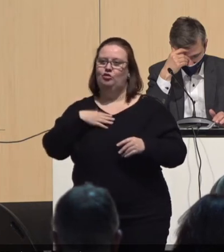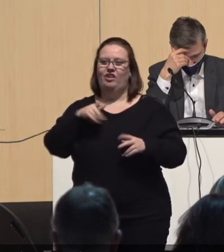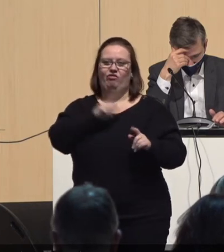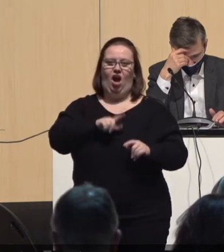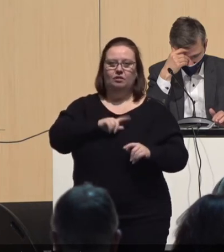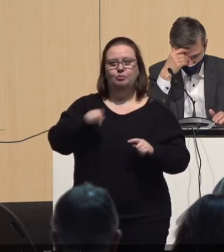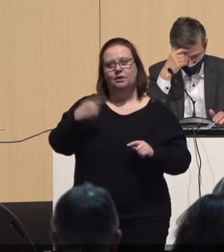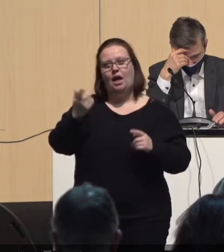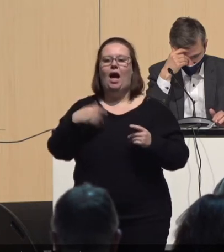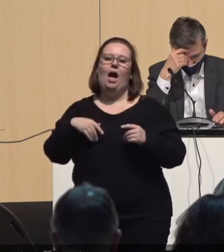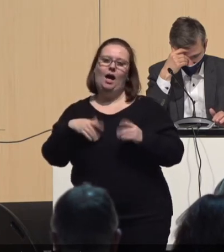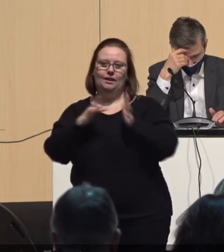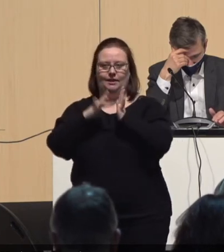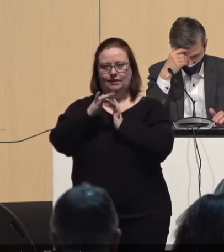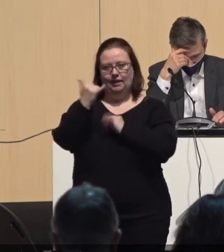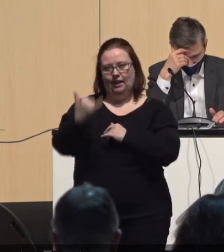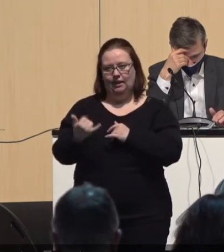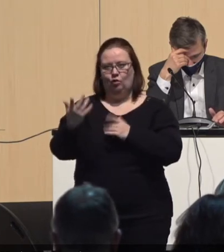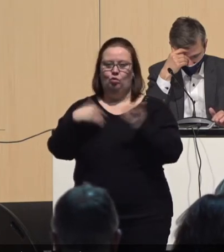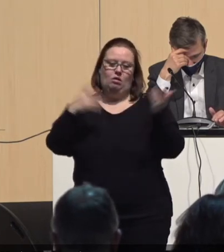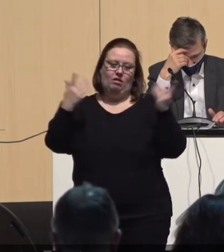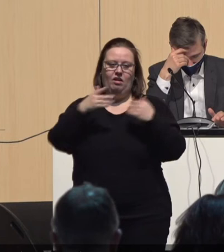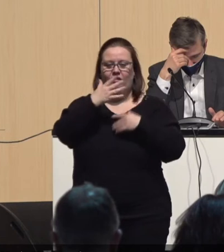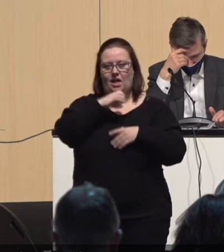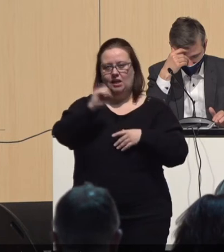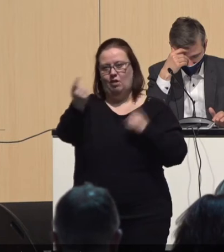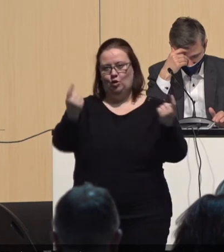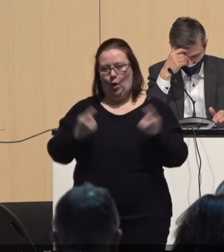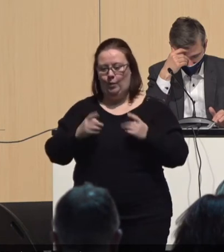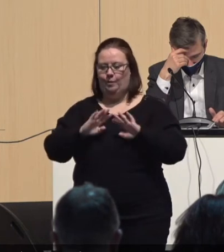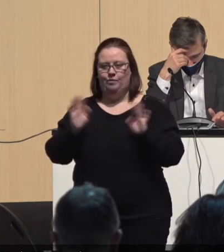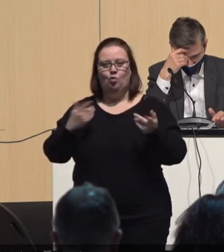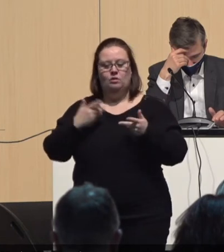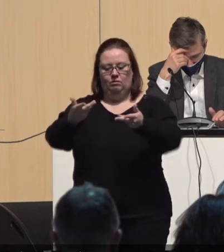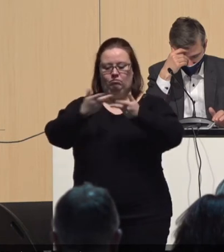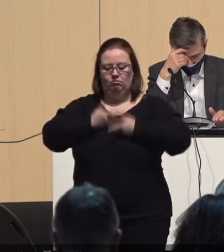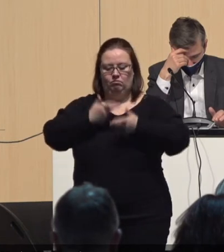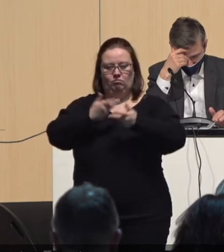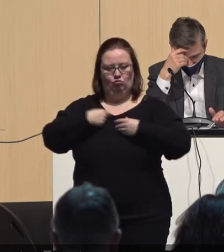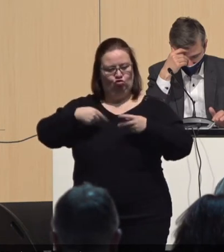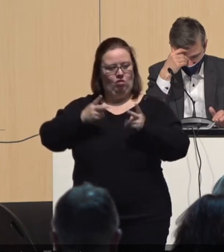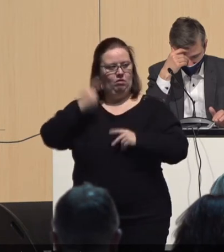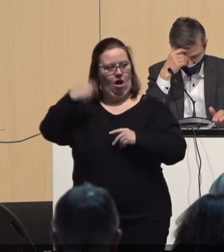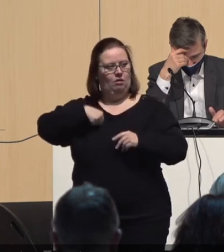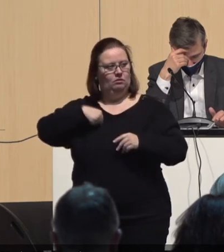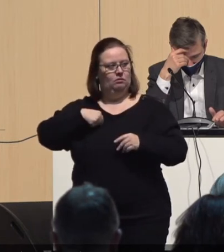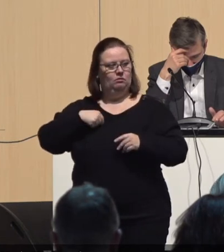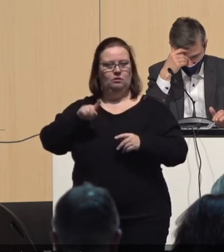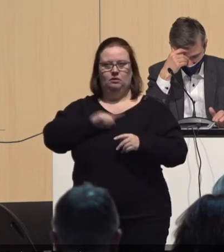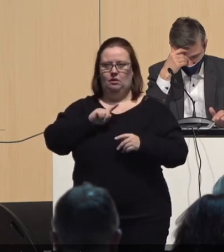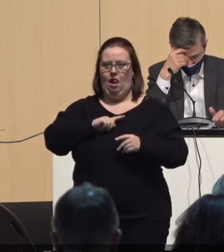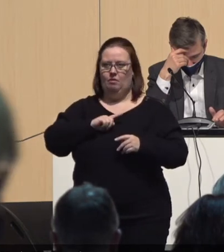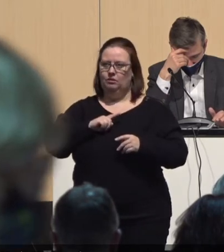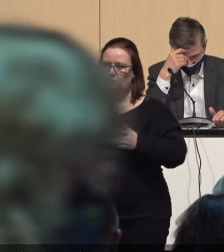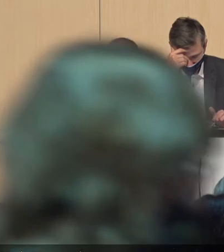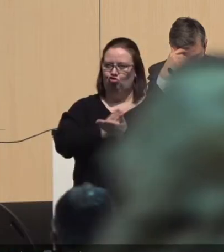warten, bis irgendwann das Christkind oder, je nachdem wie man sieht, der Weihnachtsmann kommt und die Gaben bringt. Wir können als Stadträte hier